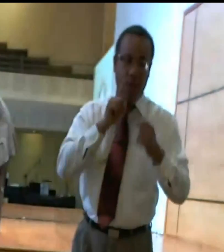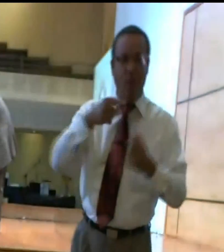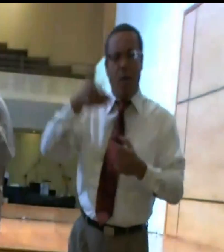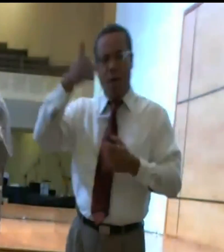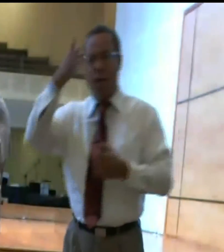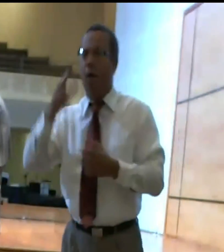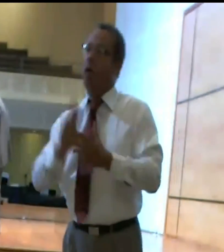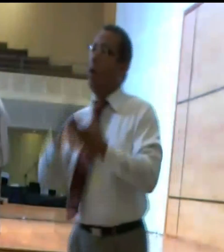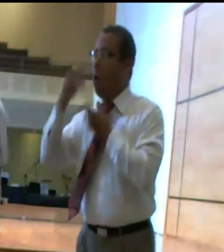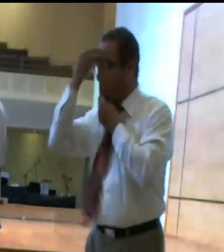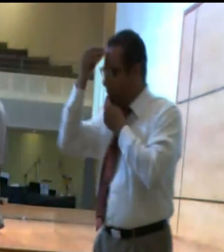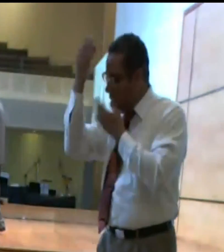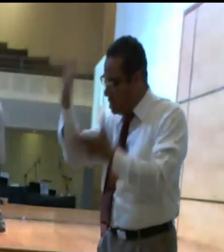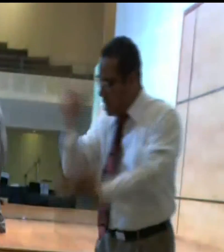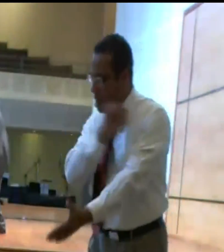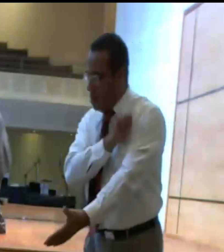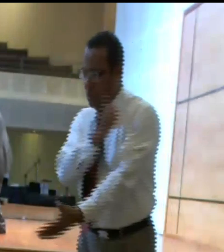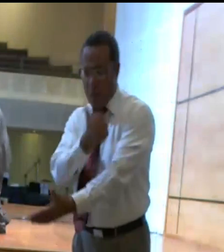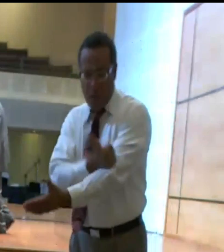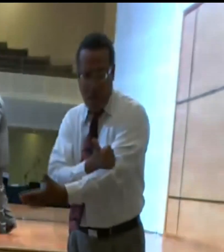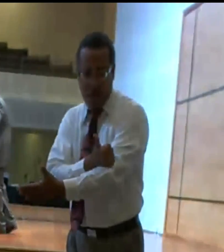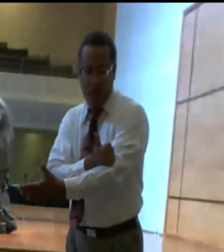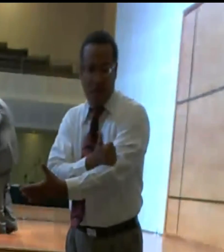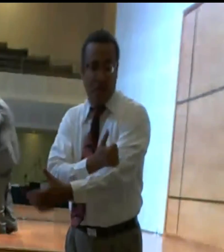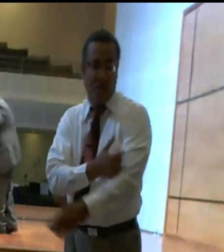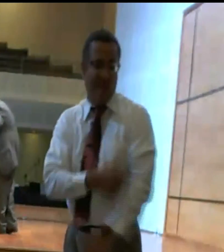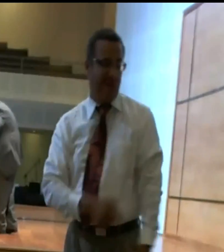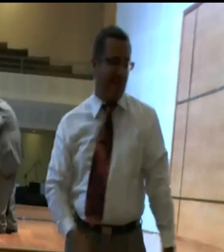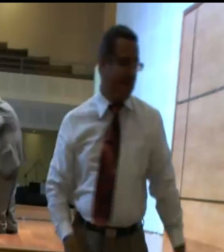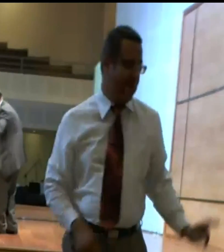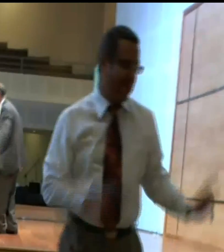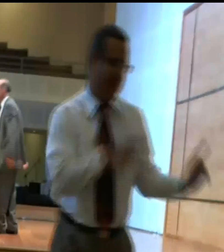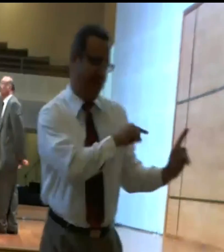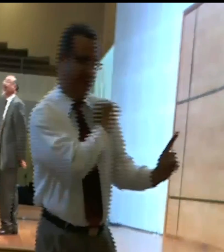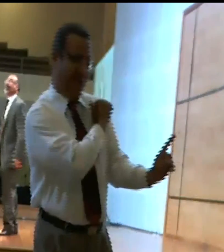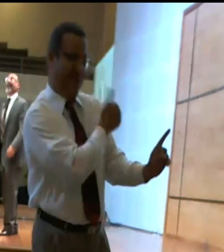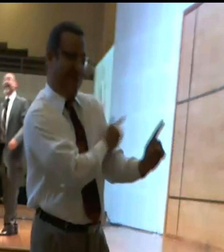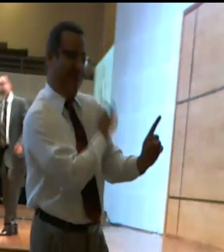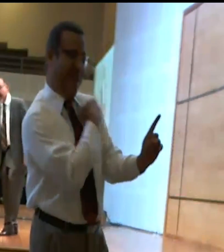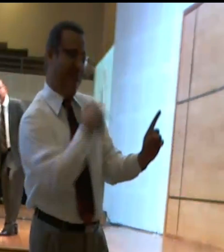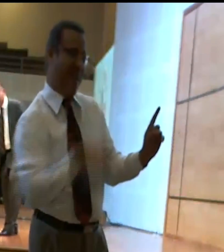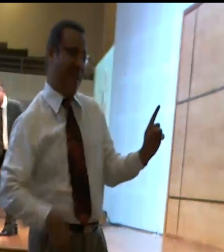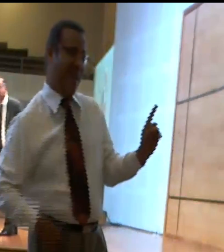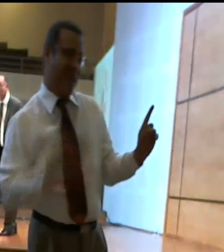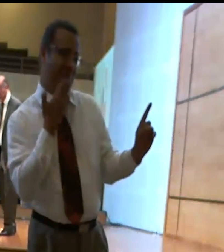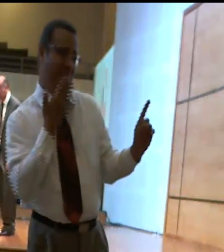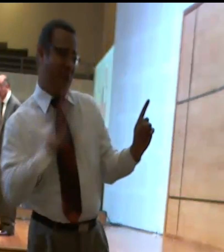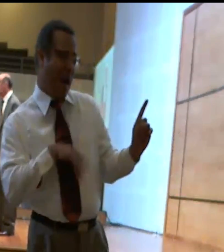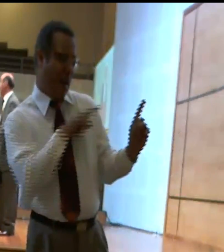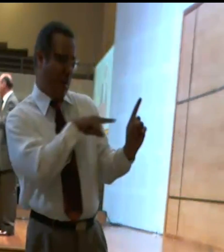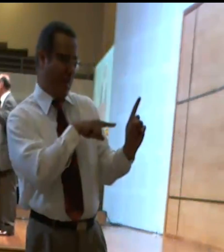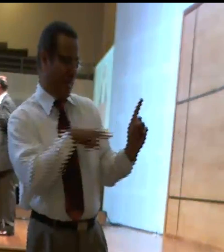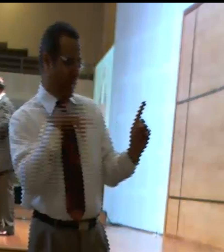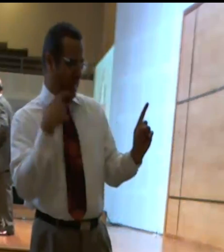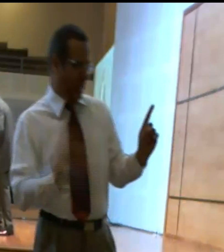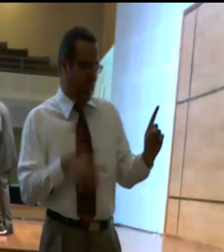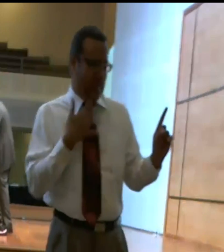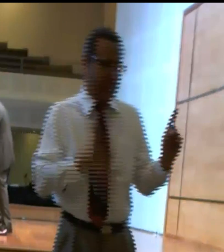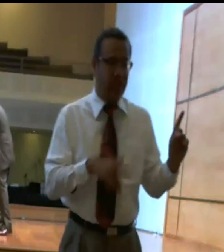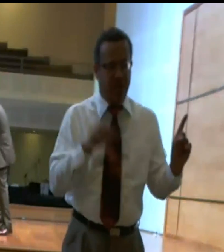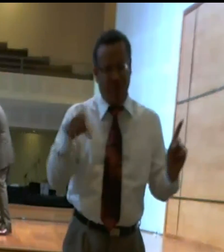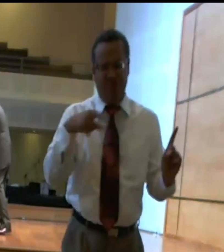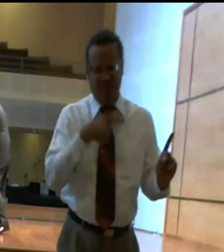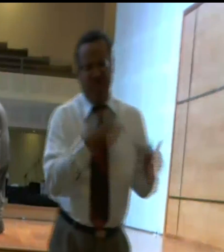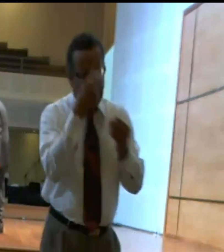gobierno del imperio romano, y sus césares eran en muchos casos terriblemente inmorales, eran